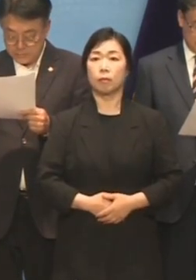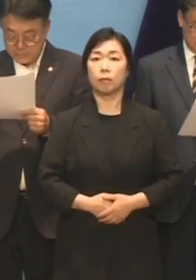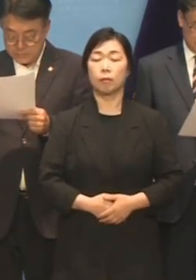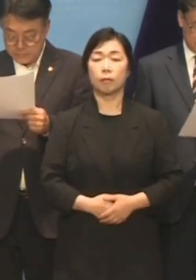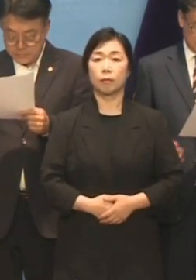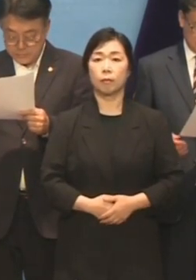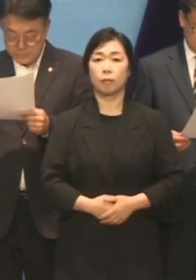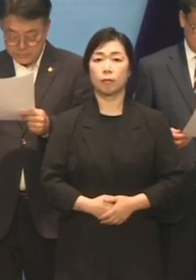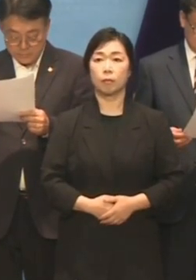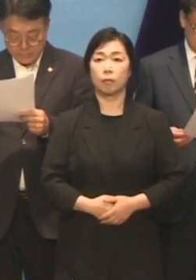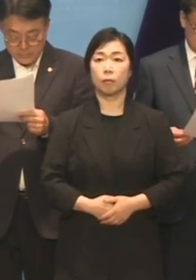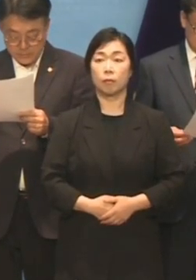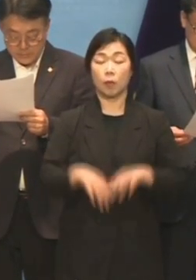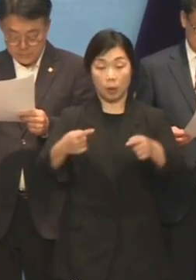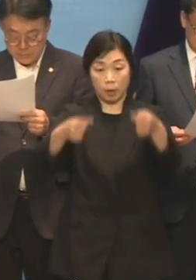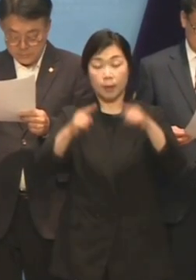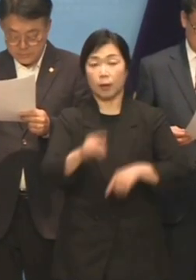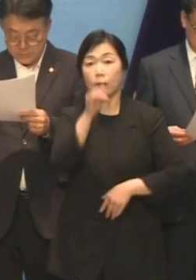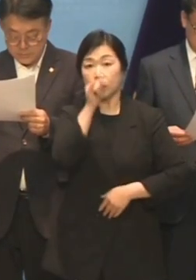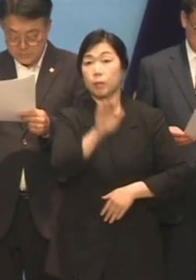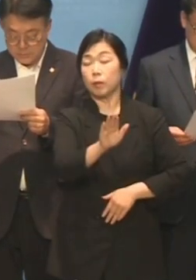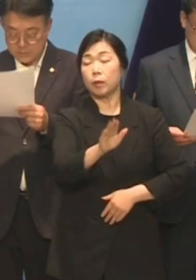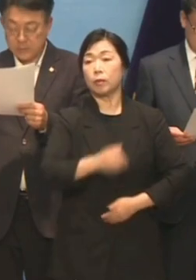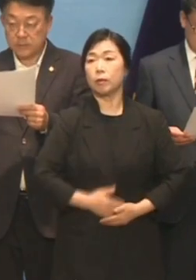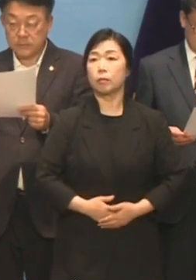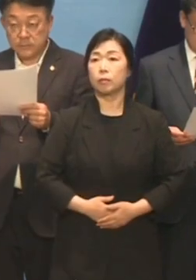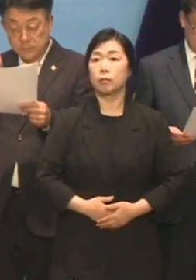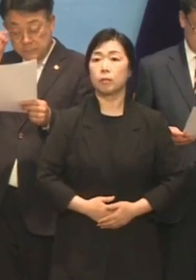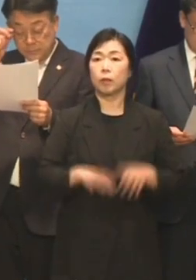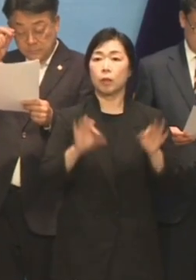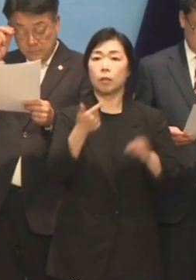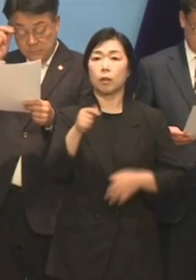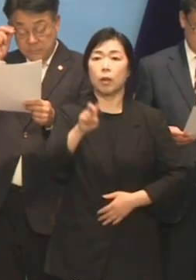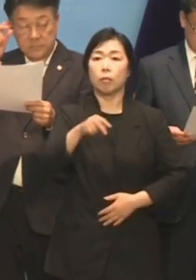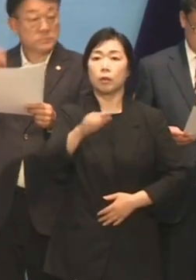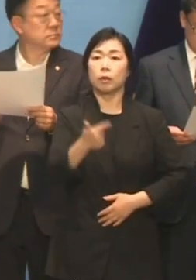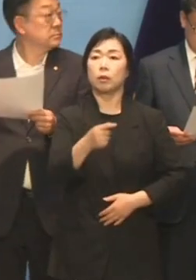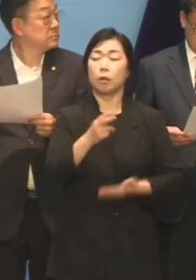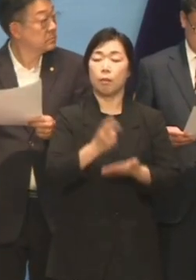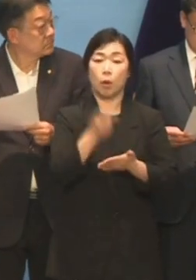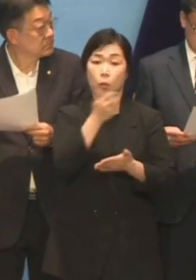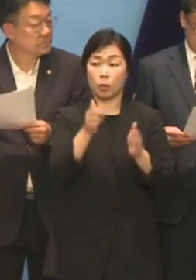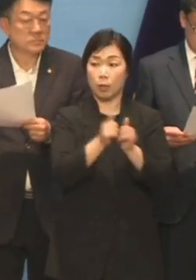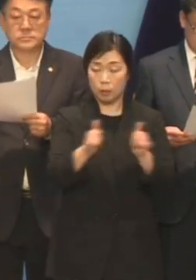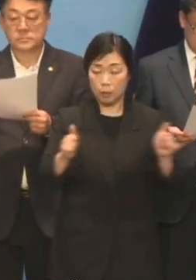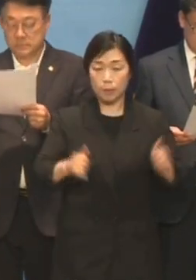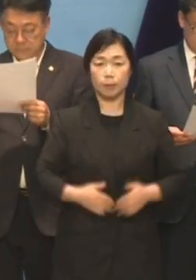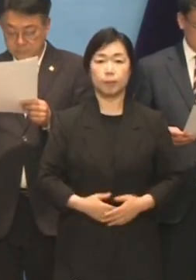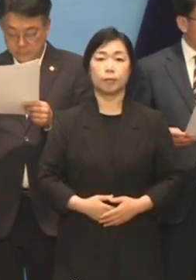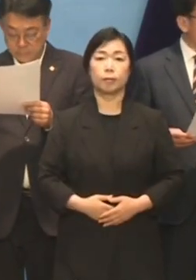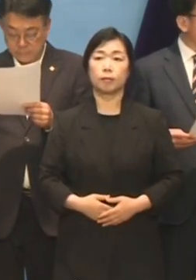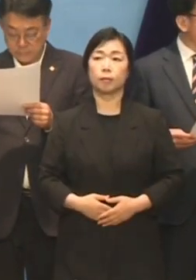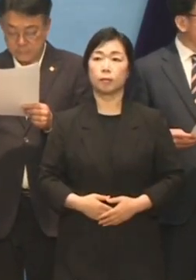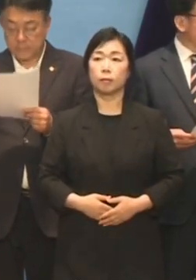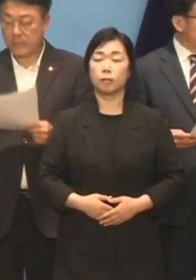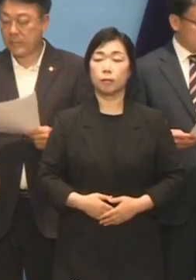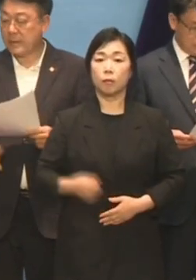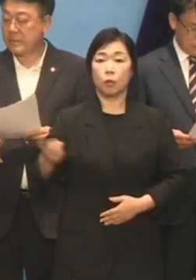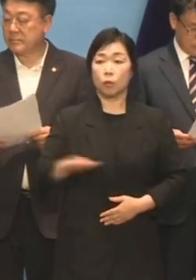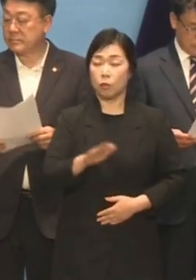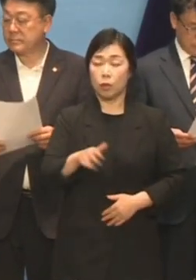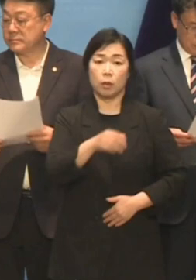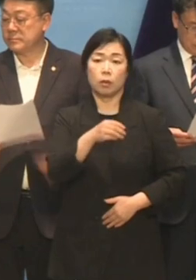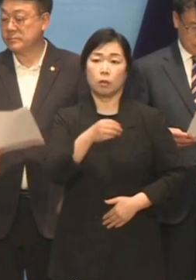네네네. 참석해 주셨고요. 김난근 변호사님. 예, 와주셨습니다.